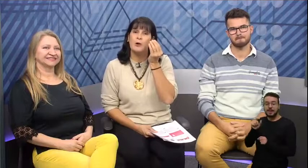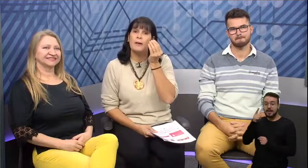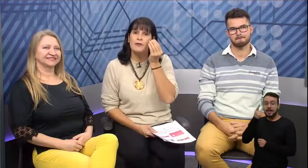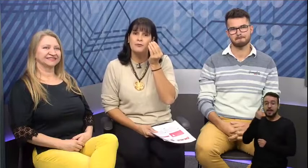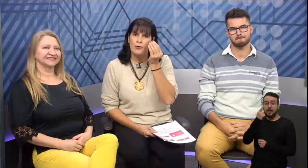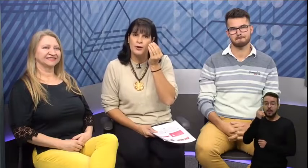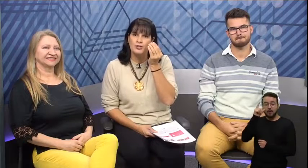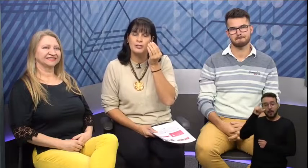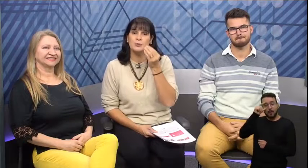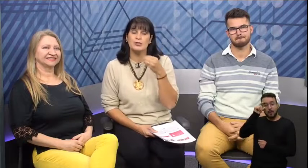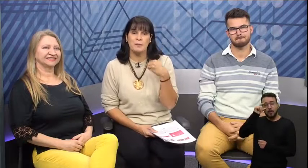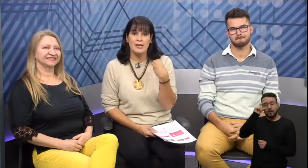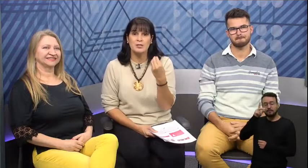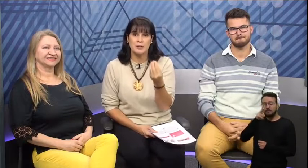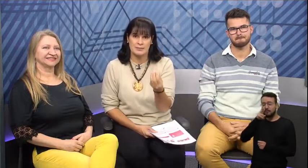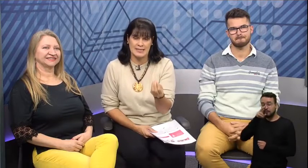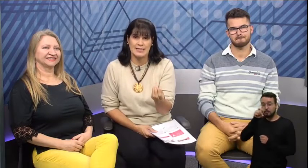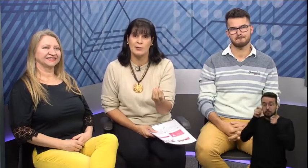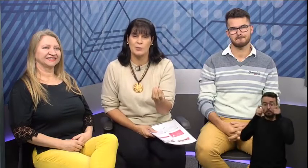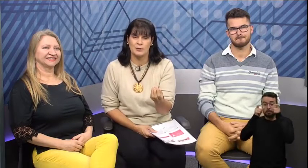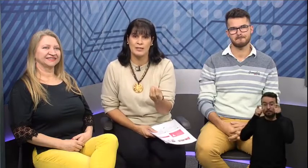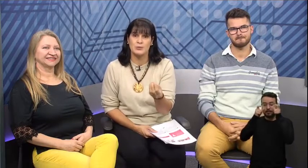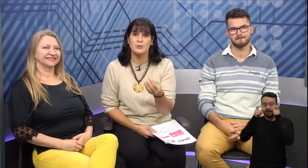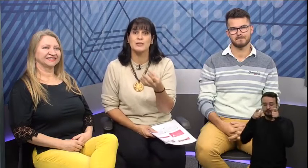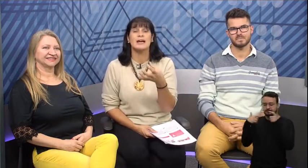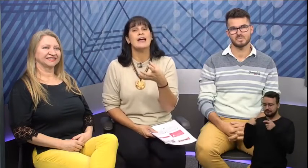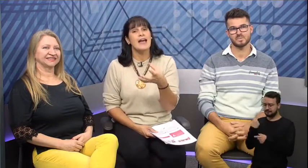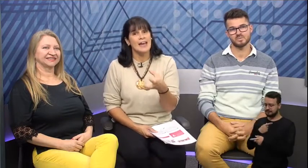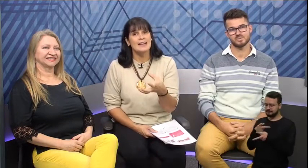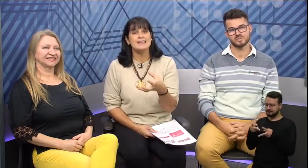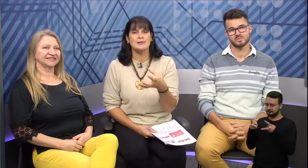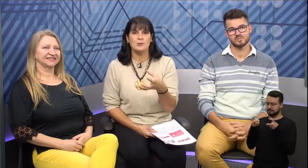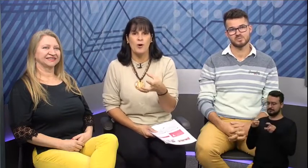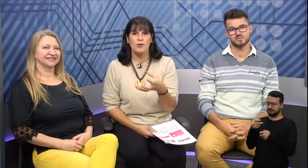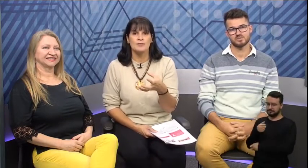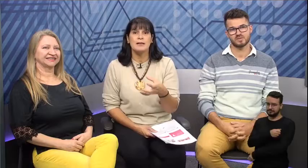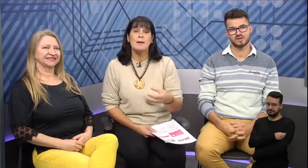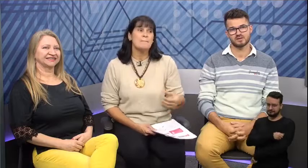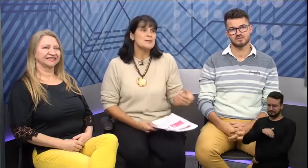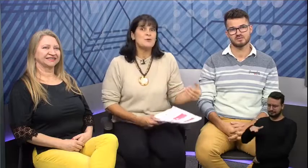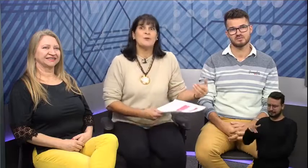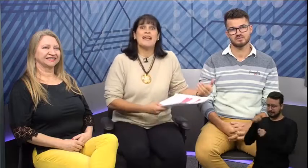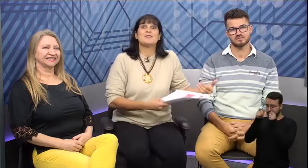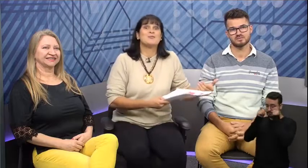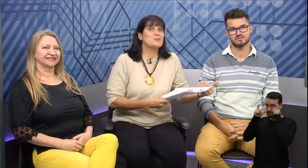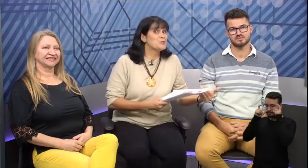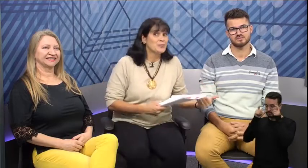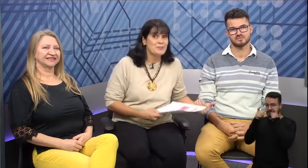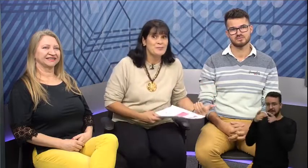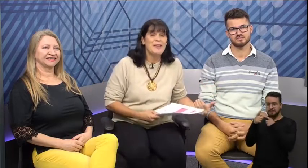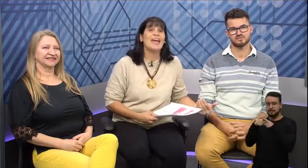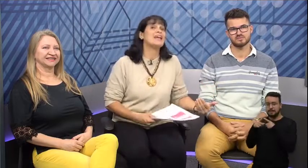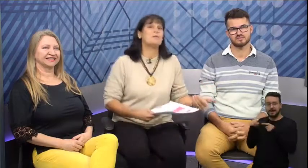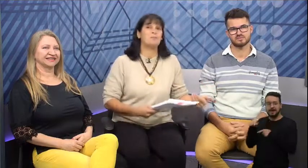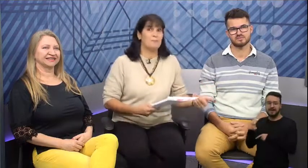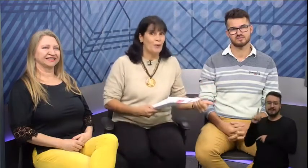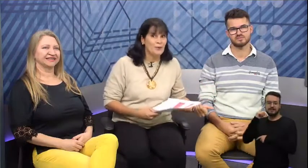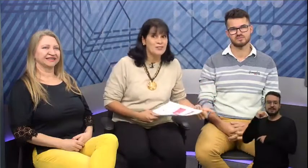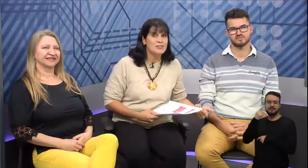bem forte. Então, o que mais chamava atenção na comunidade surda era a questão do óculos. Mas como ele é surdo,